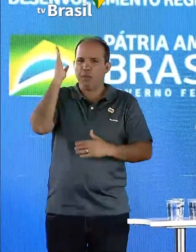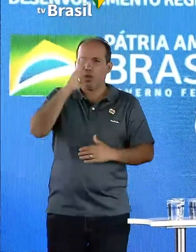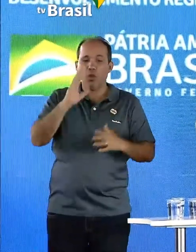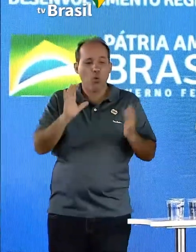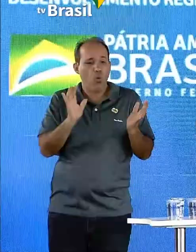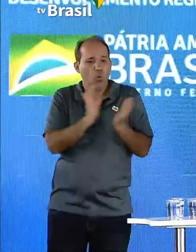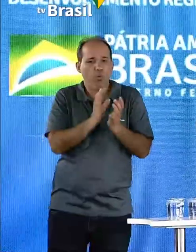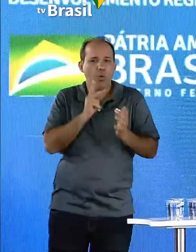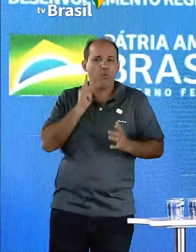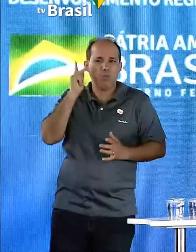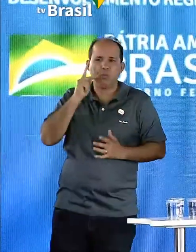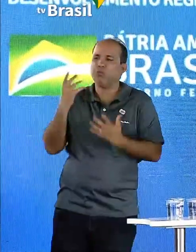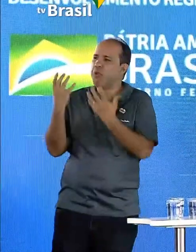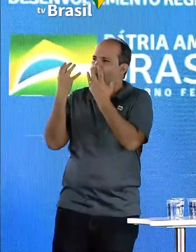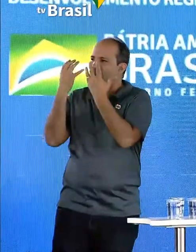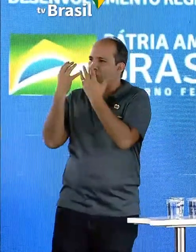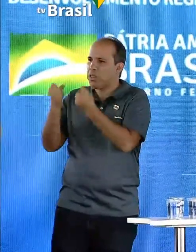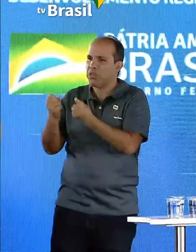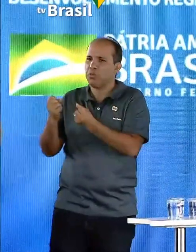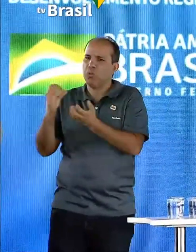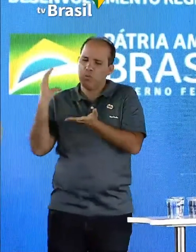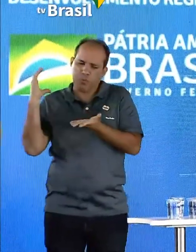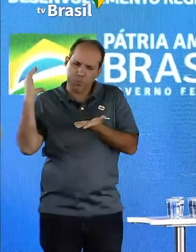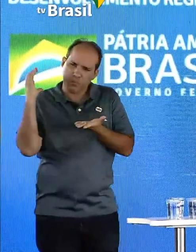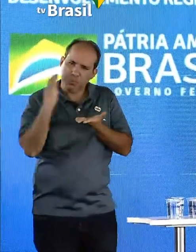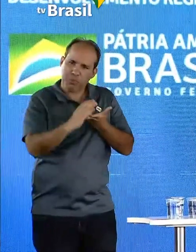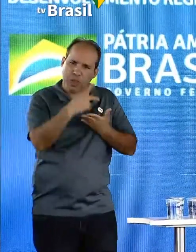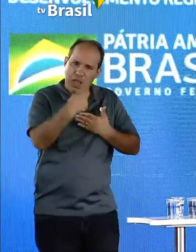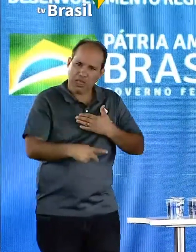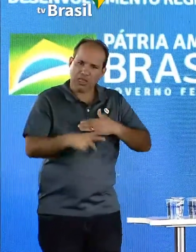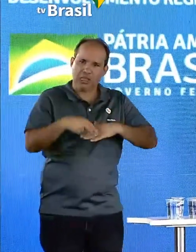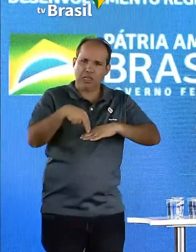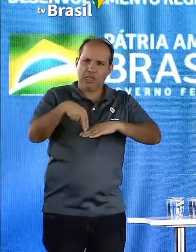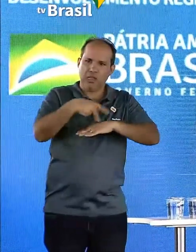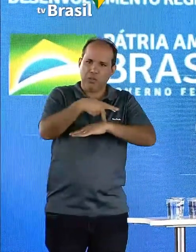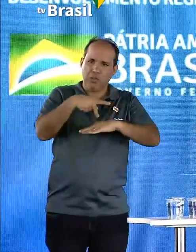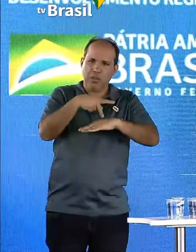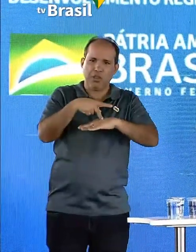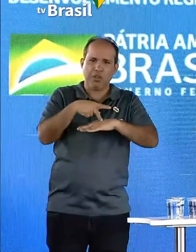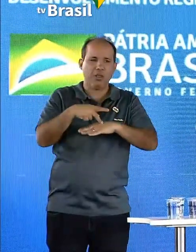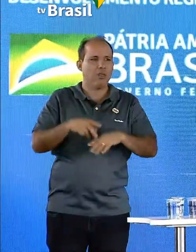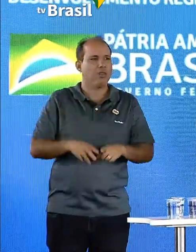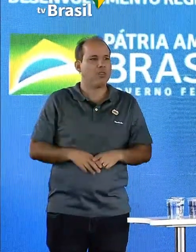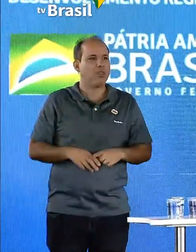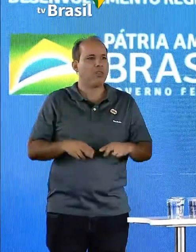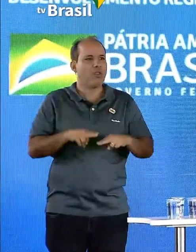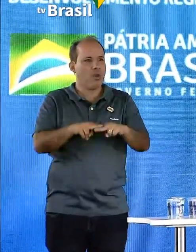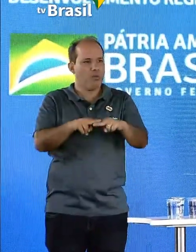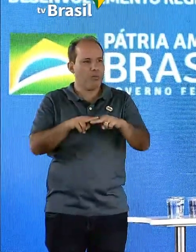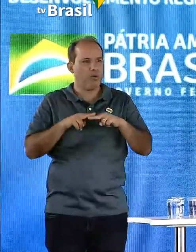ao anunciar um vultoso investimento em nossa pátria grande parte disso virá para o nordeste